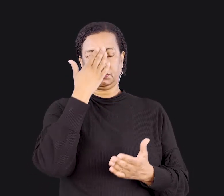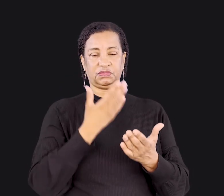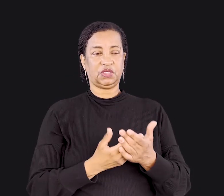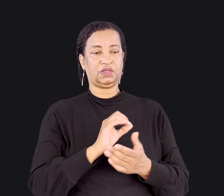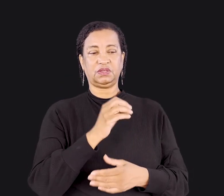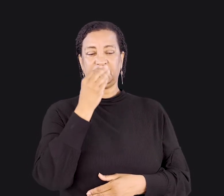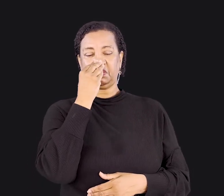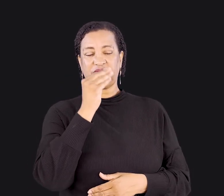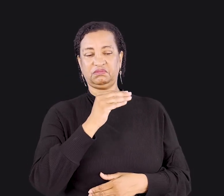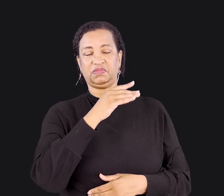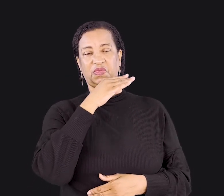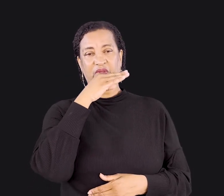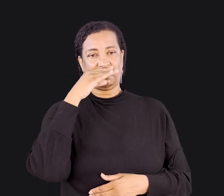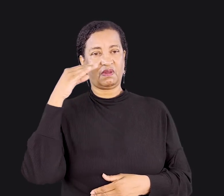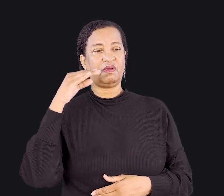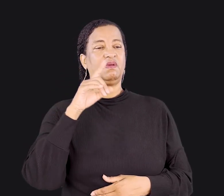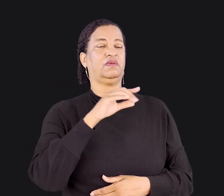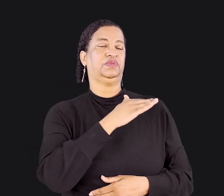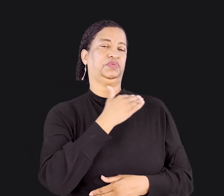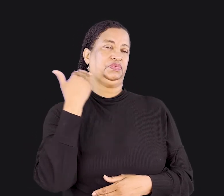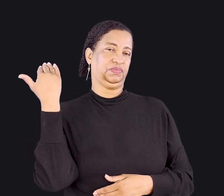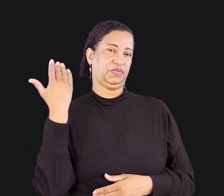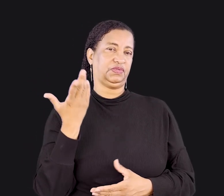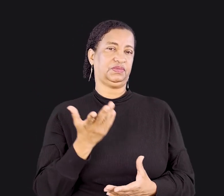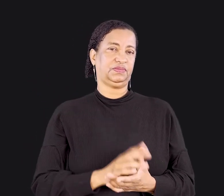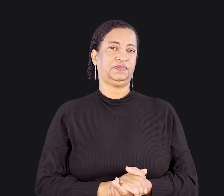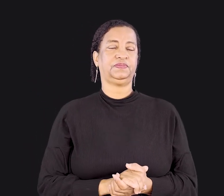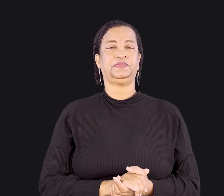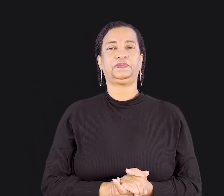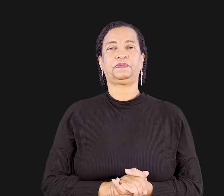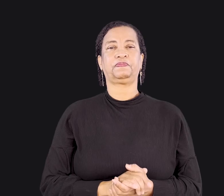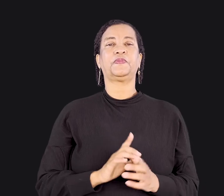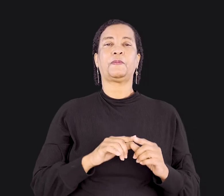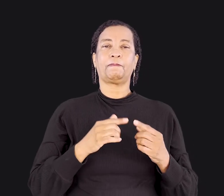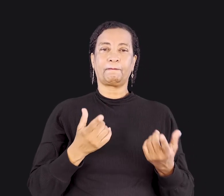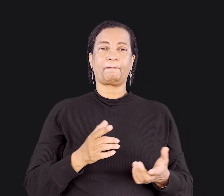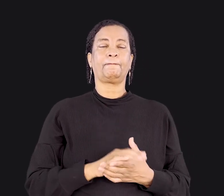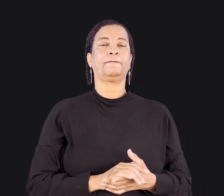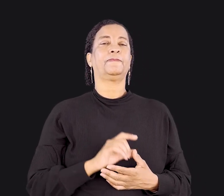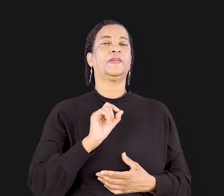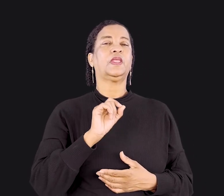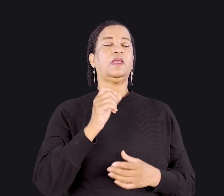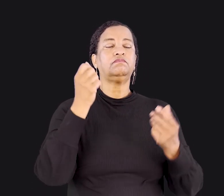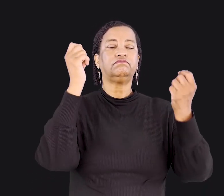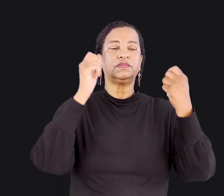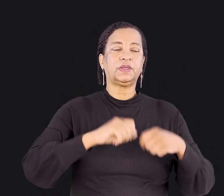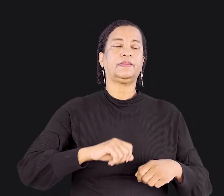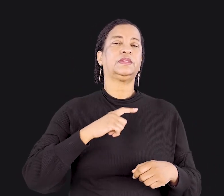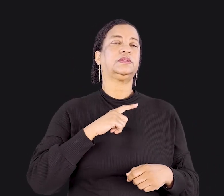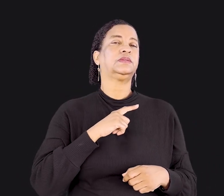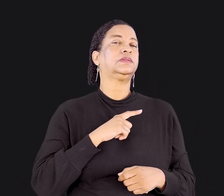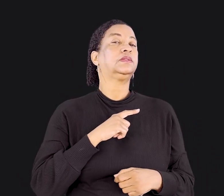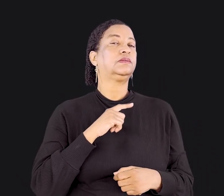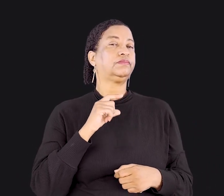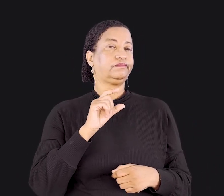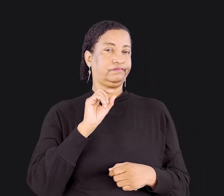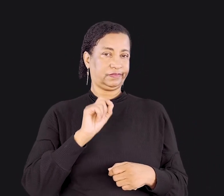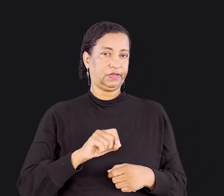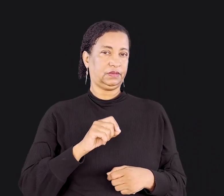eles rejeitarem a mensagem, você será uma fragrância de morte. Mas quem está capacitado para tanto? Graças